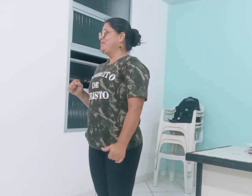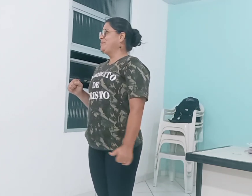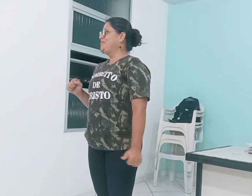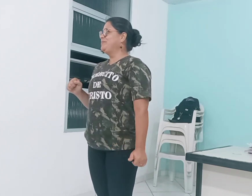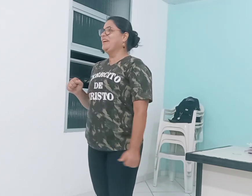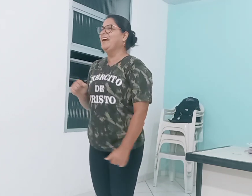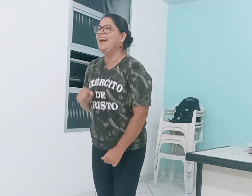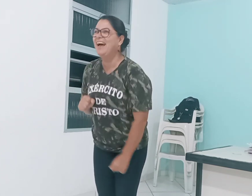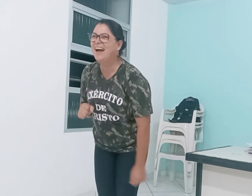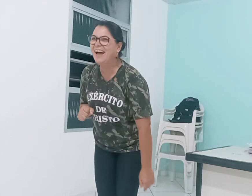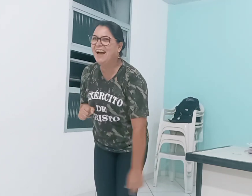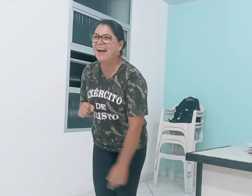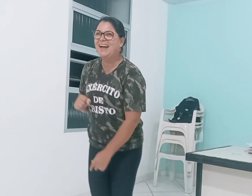Mês.